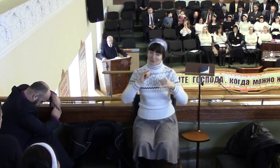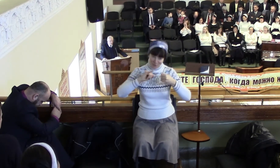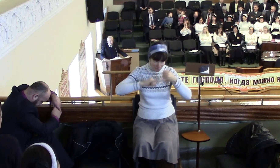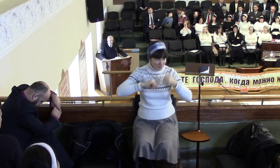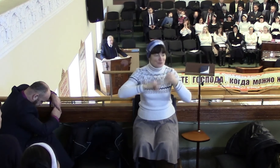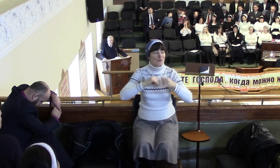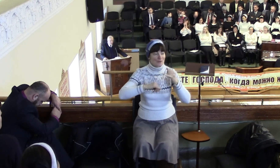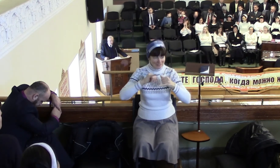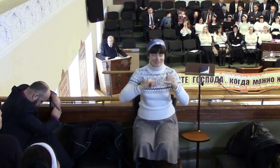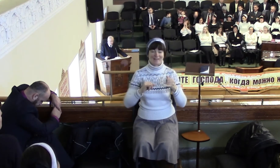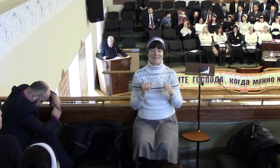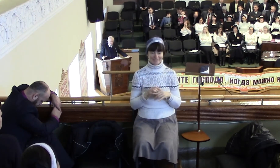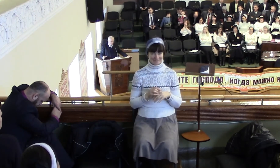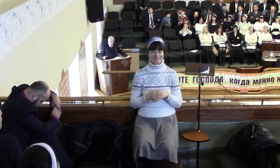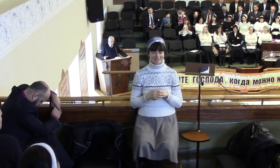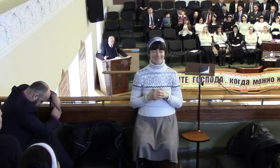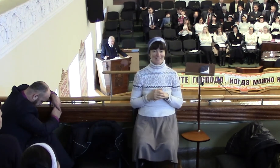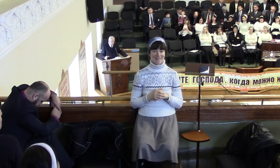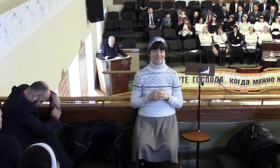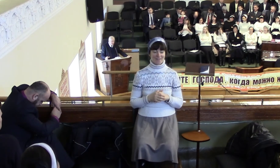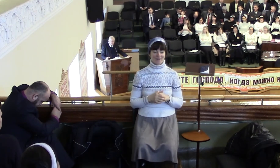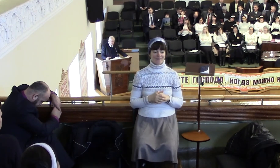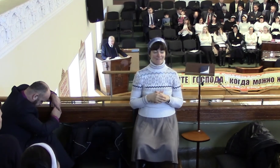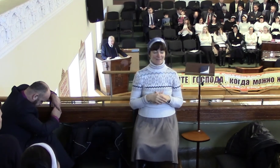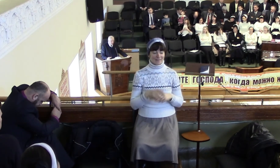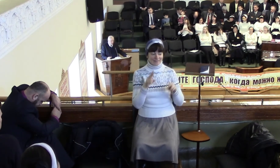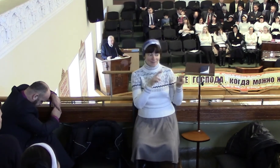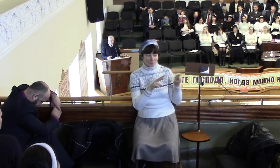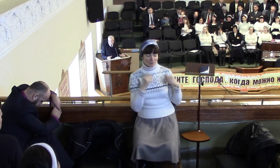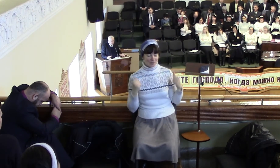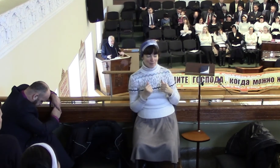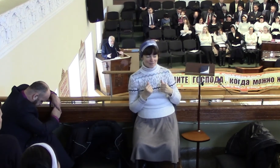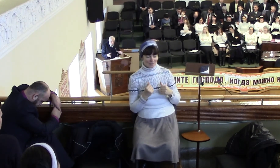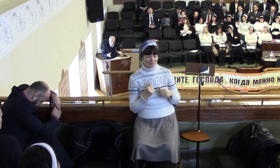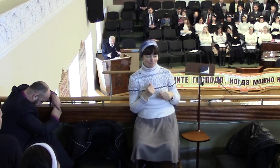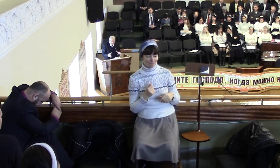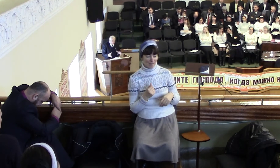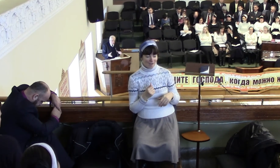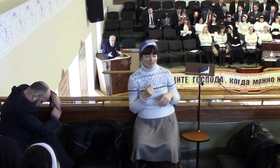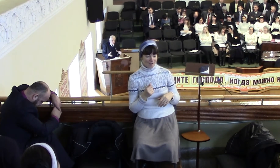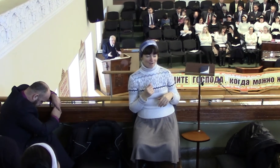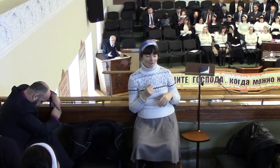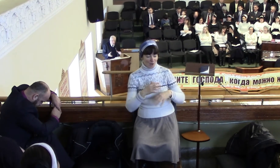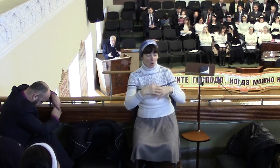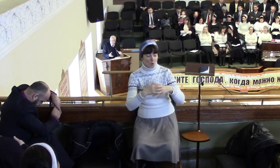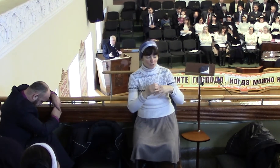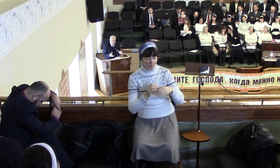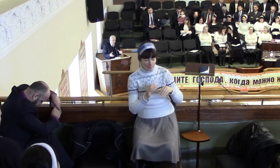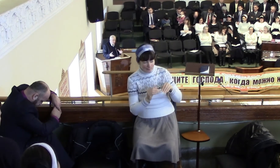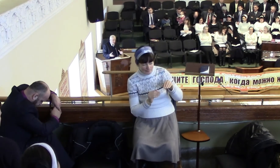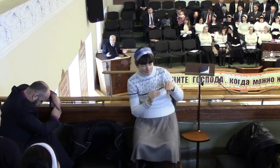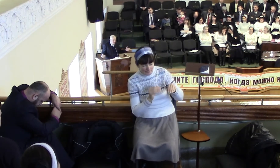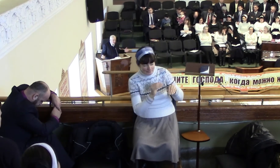раз наблюдал, как подкрадывается кошка к ним. Я, даже были случаи, когда приносил кот